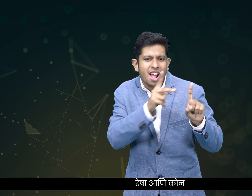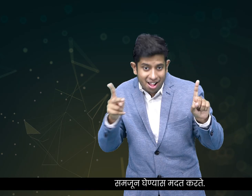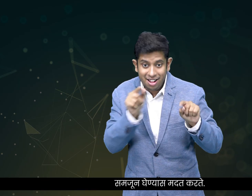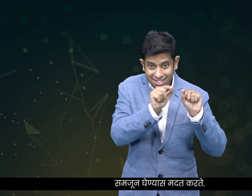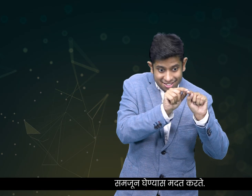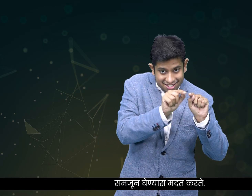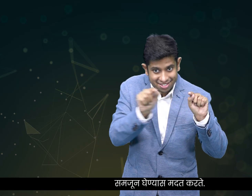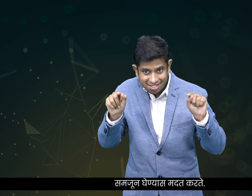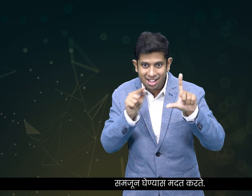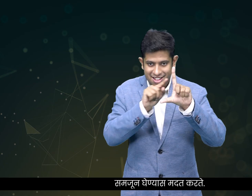समजून घेण्यास मदत करते.